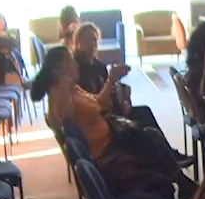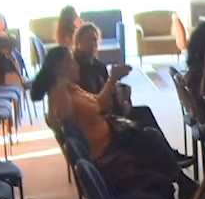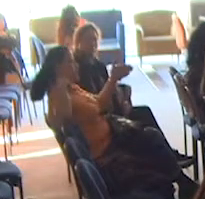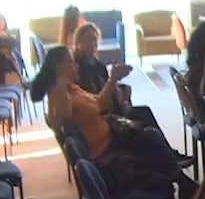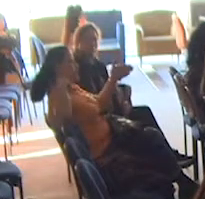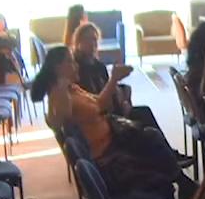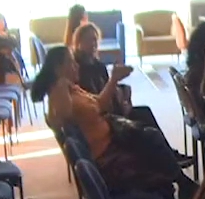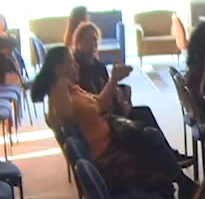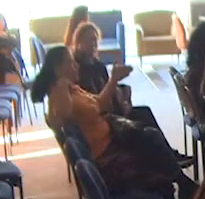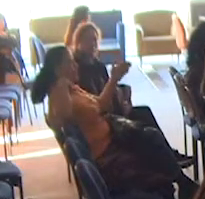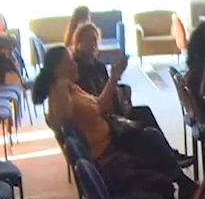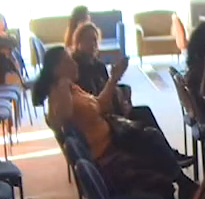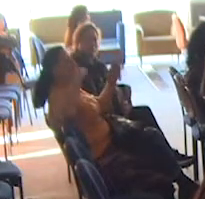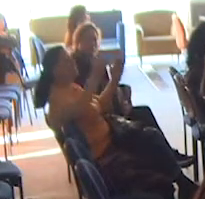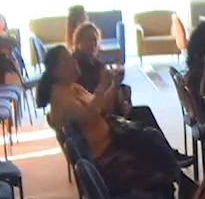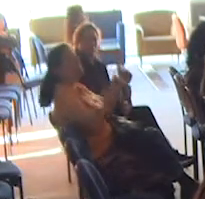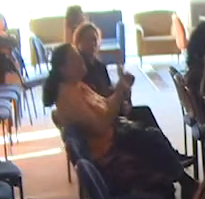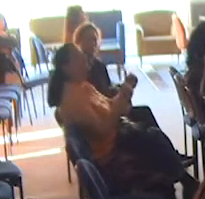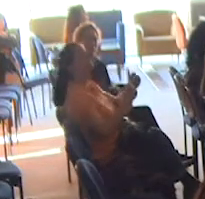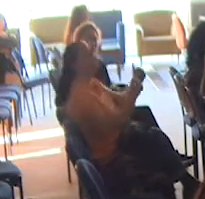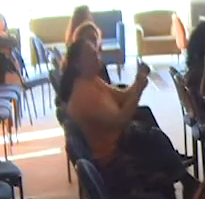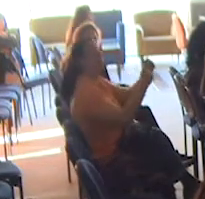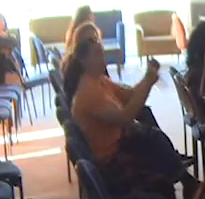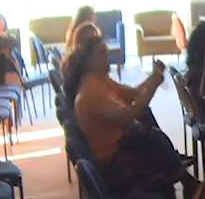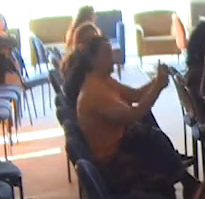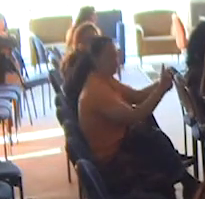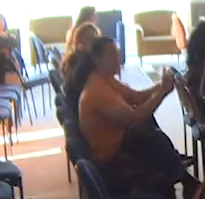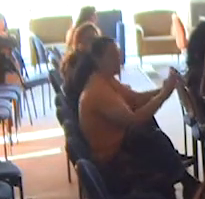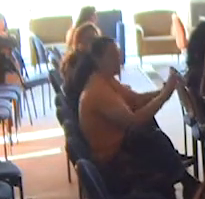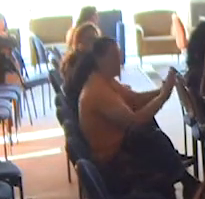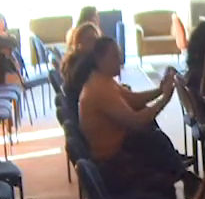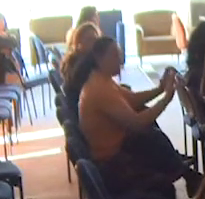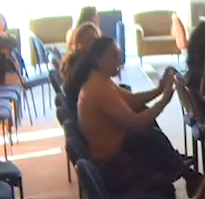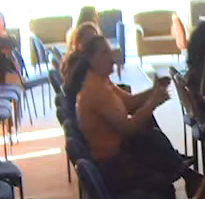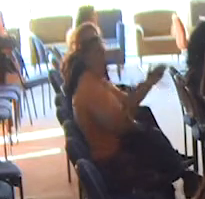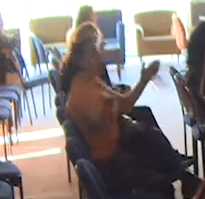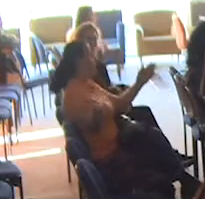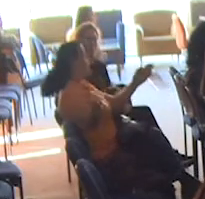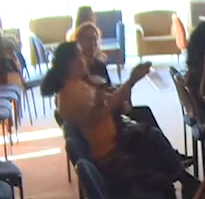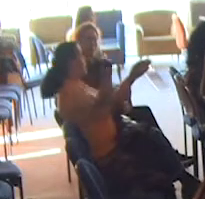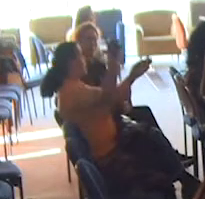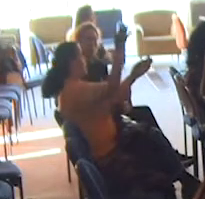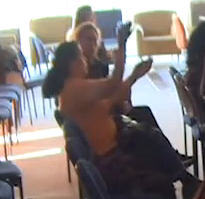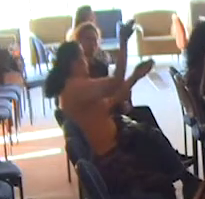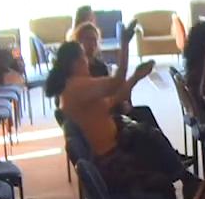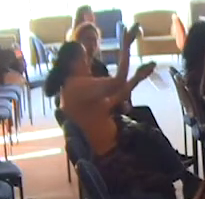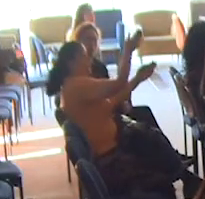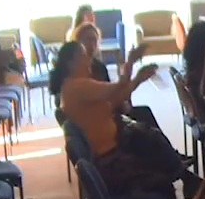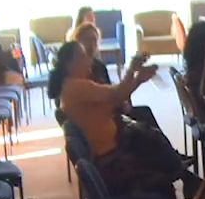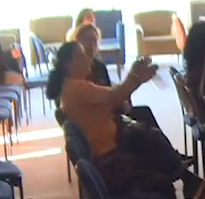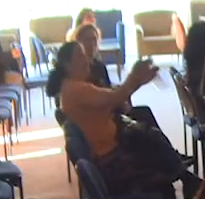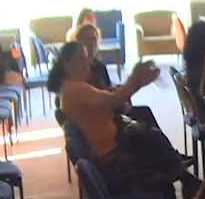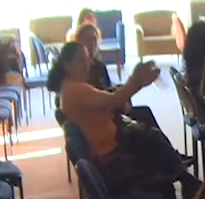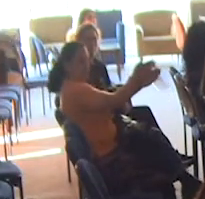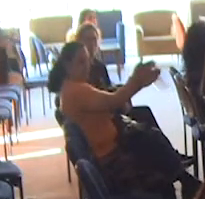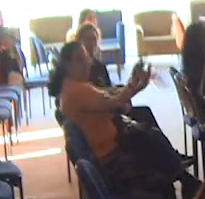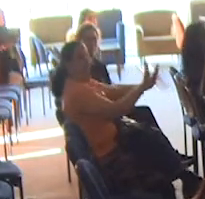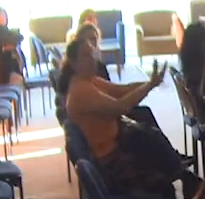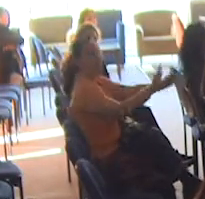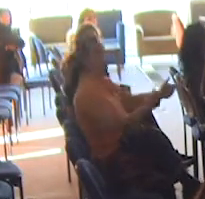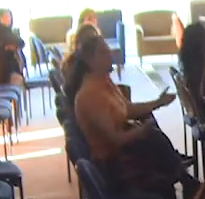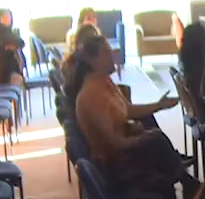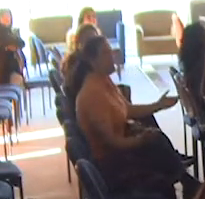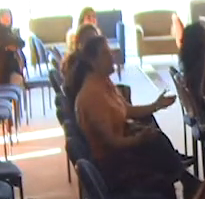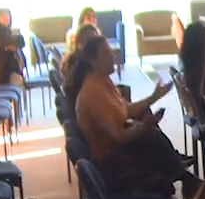así. ¿Qué sucede con los compañeros? Yo ya estoy de salida, ¿sí? Los compañeros